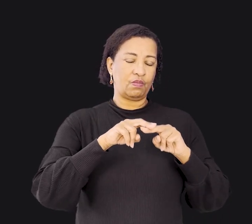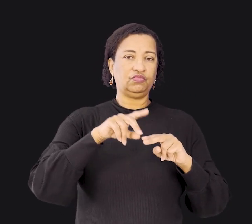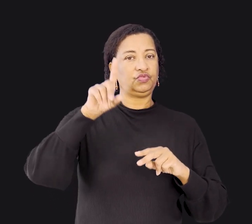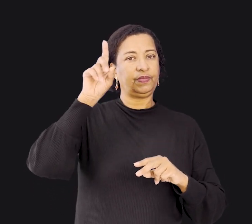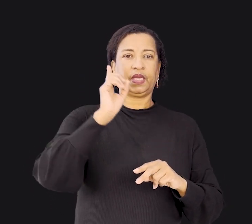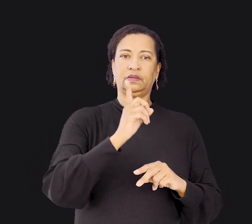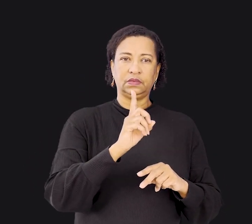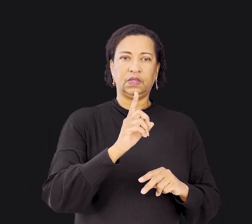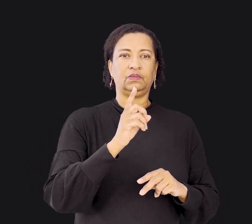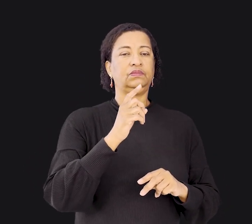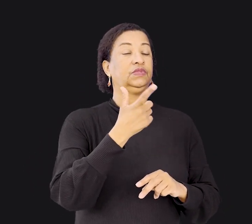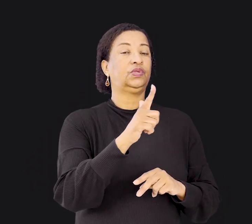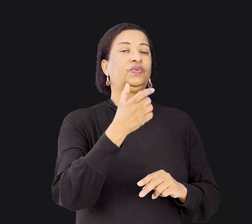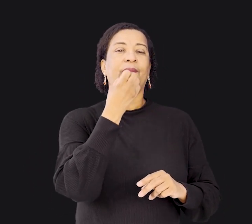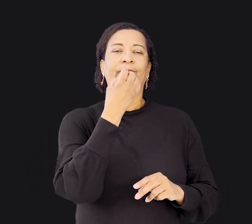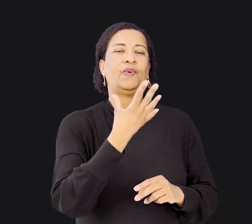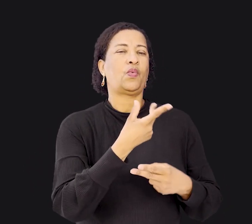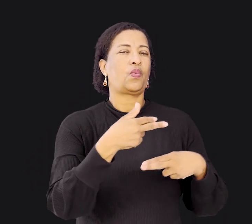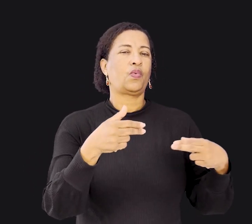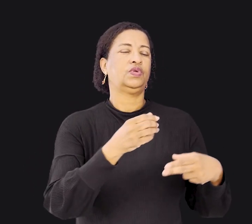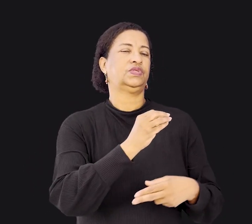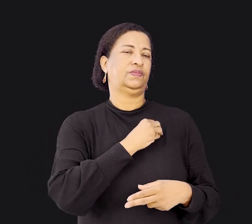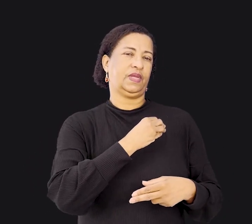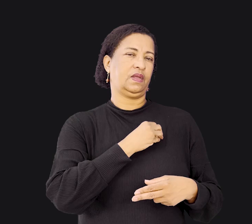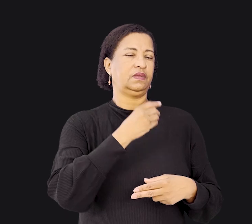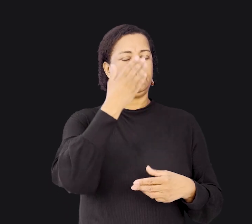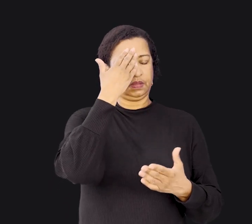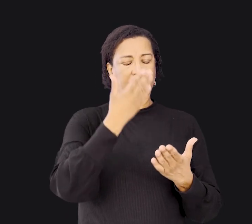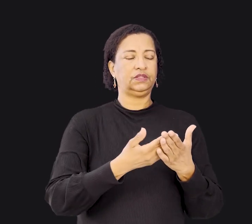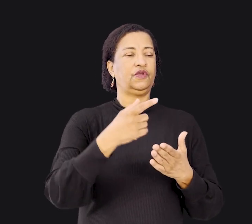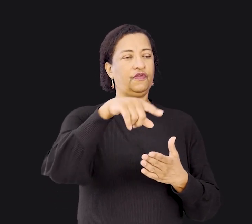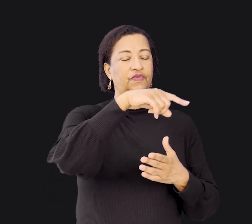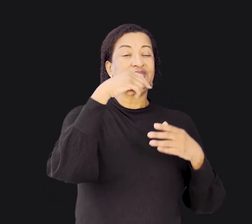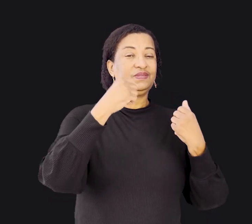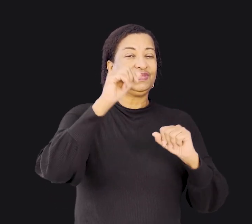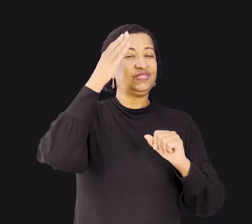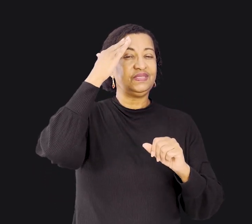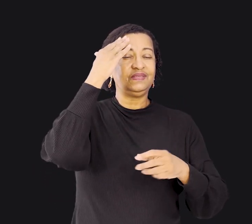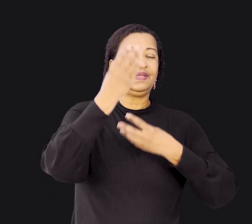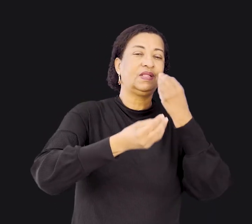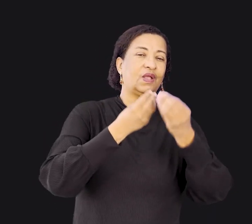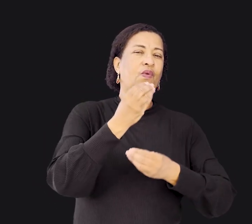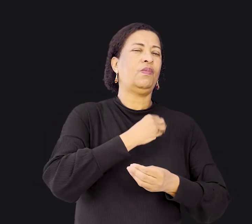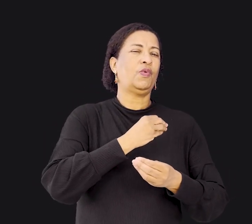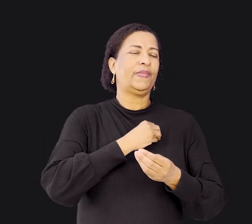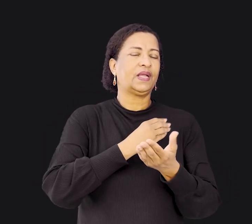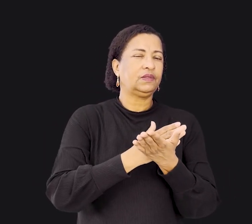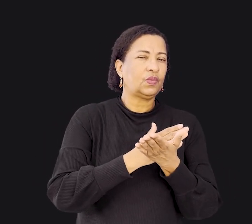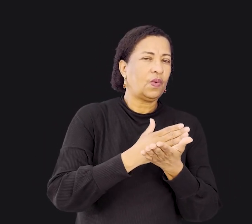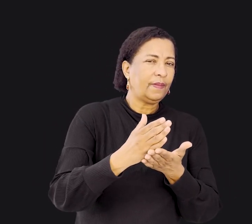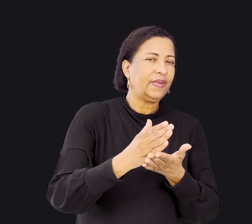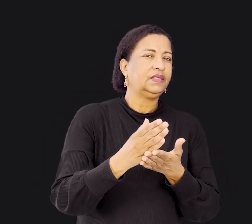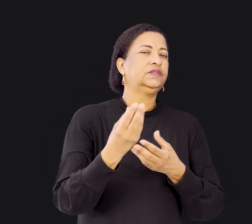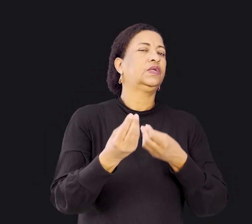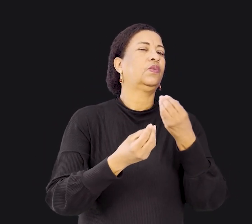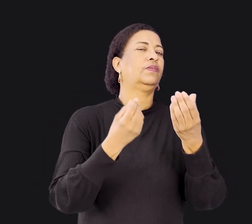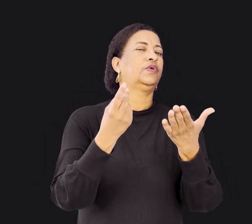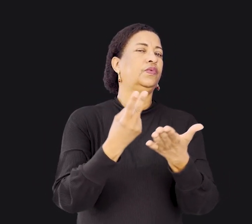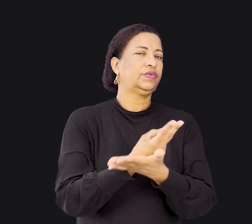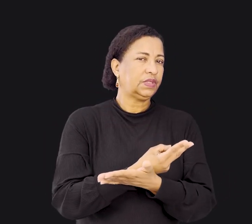pecado. Ele acredita que você precisa entender como o pecado começa e como funciona, para que encontre